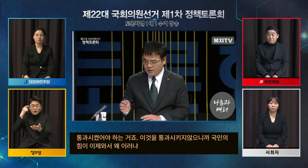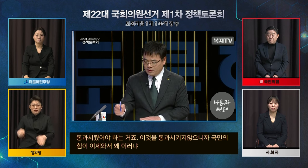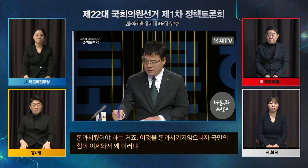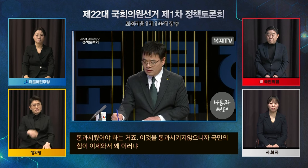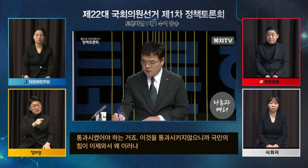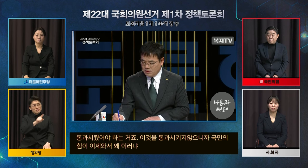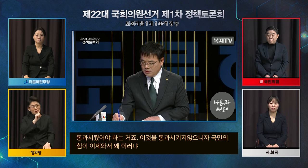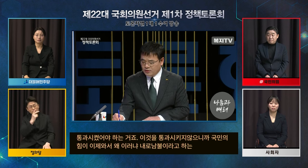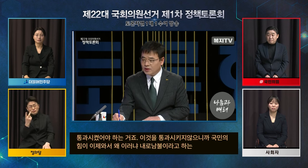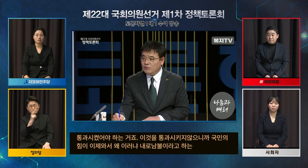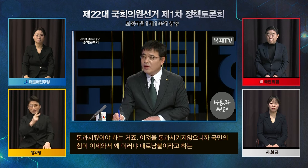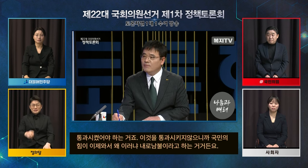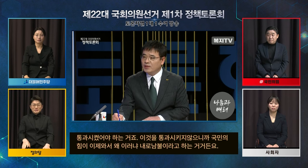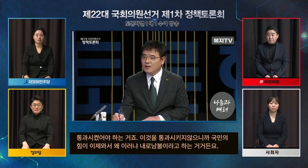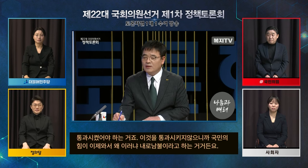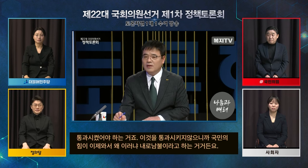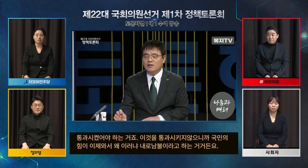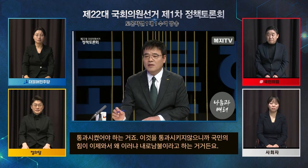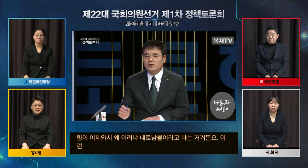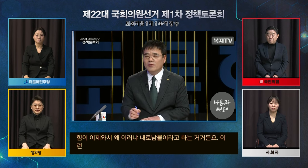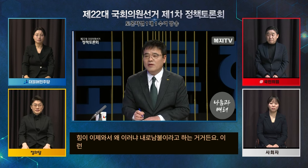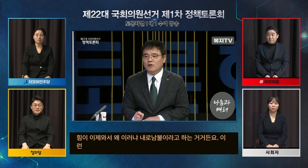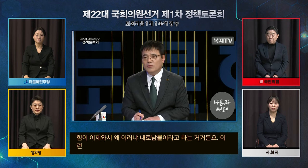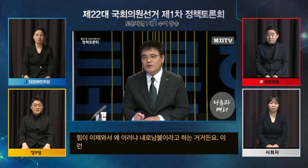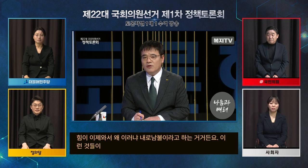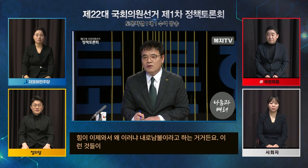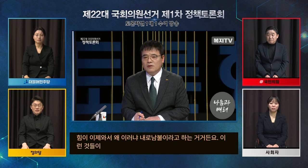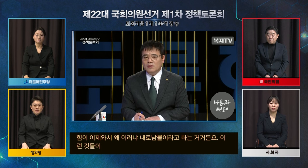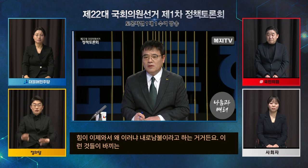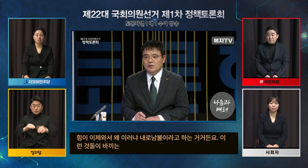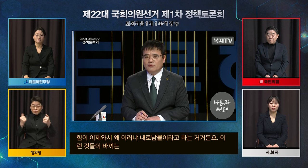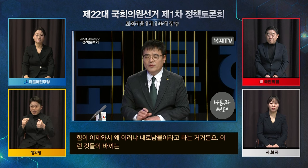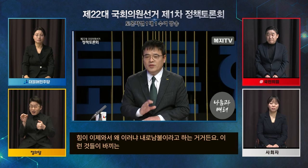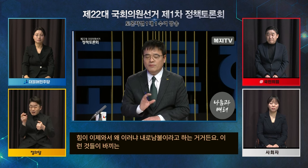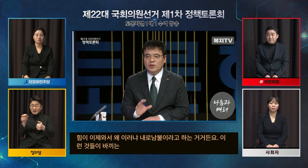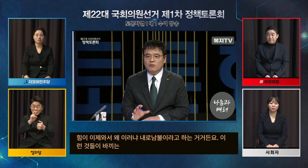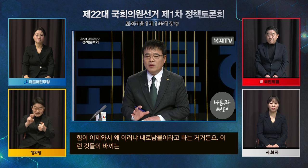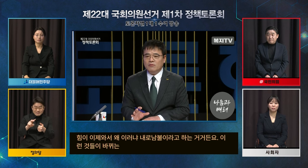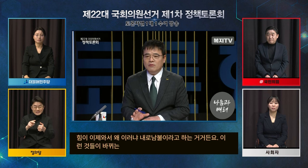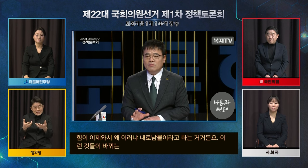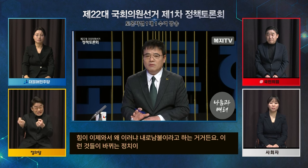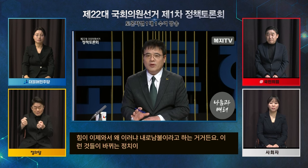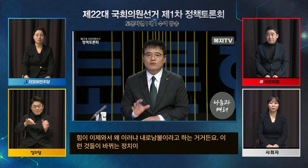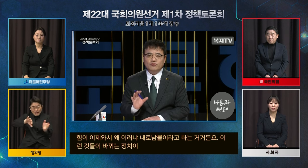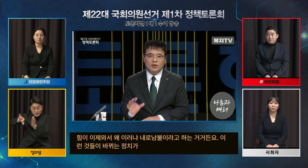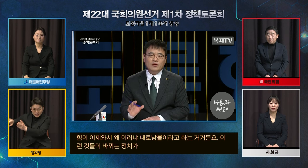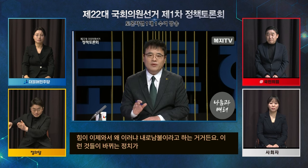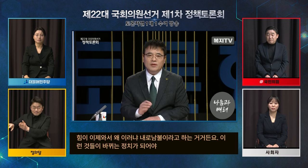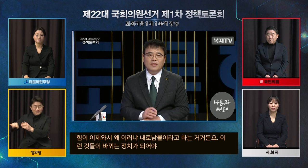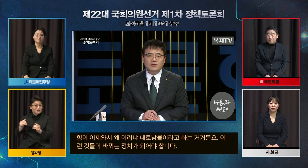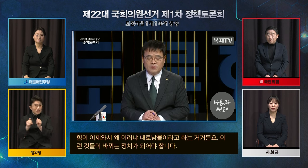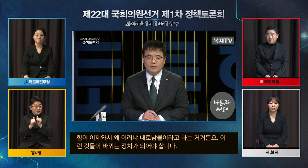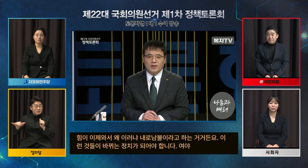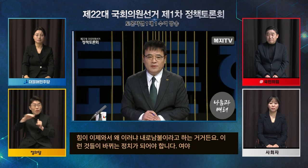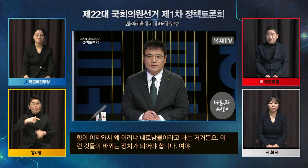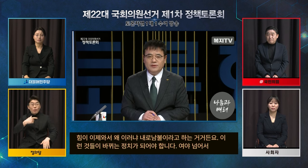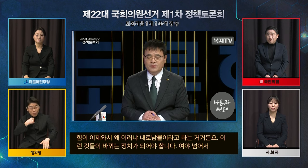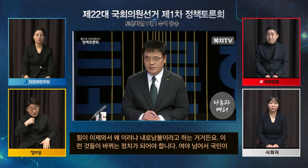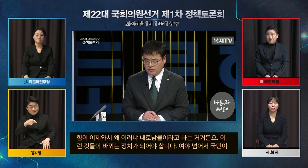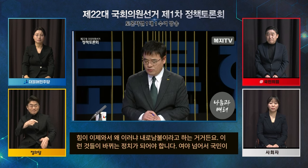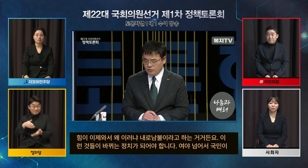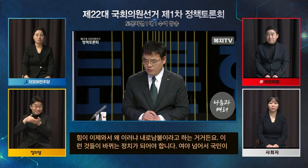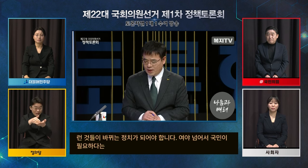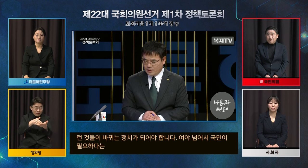것들이 바뀌는 정치가 돼야 합니다. 그러니까 여야를 넘어서 국민들이 필요로 하고 매우 중요하다고 생각되는 지점에